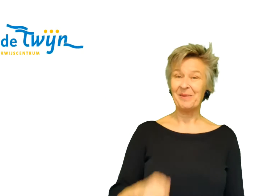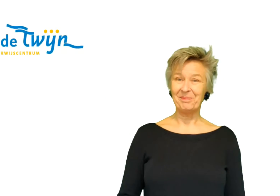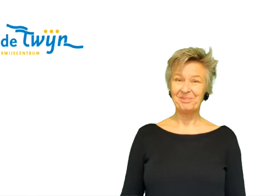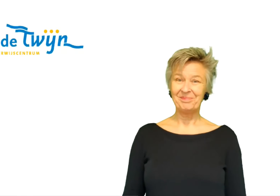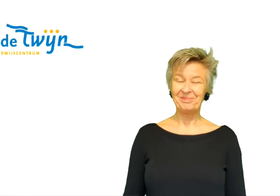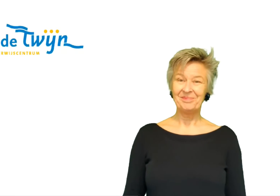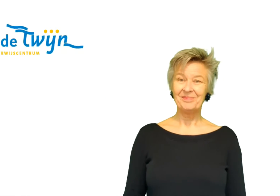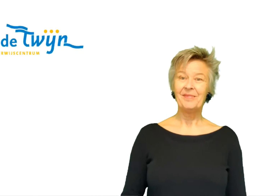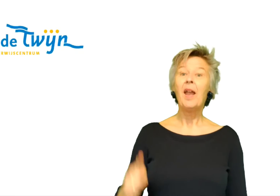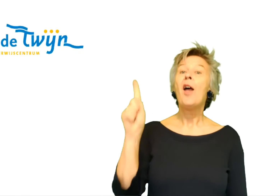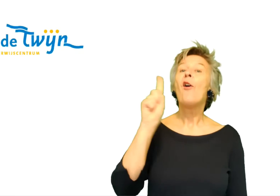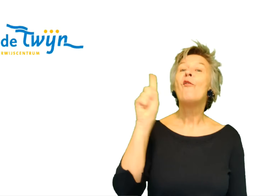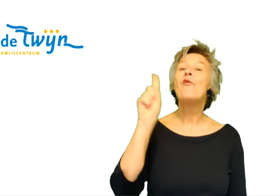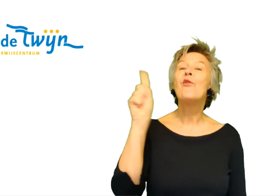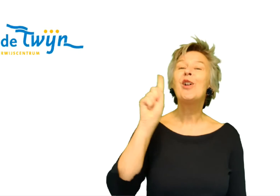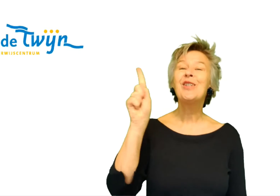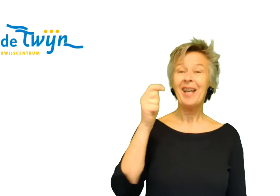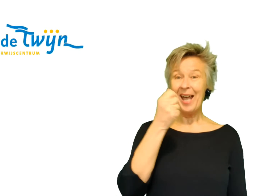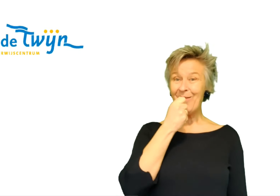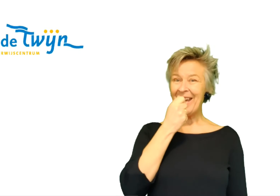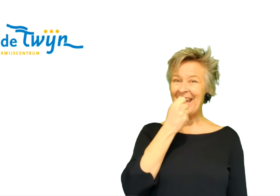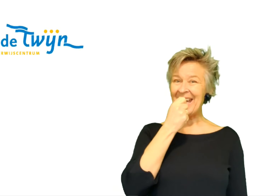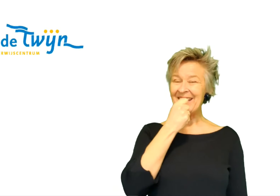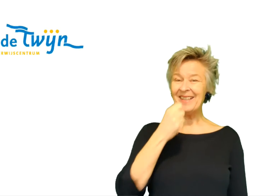Eten. Wat gaan we eten?